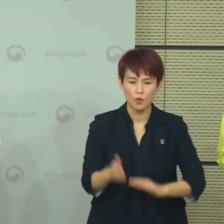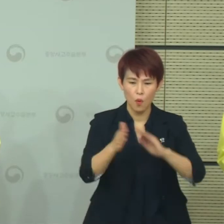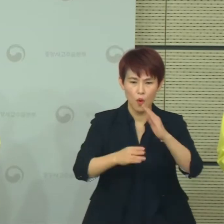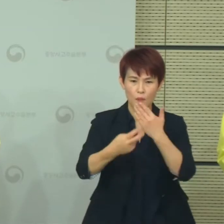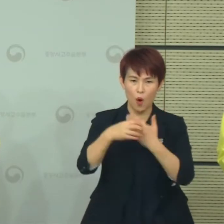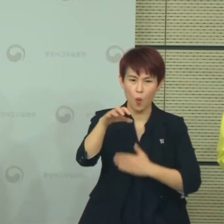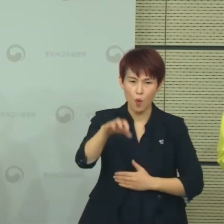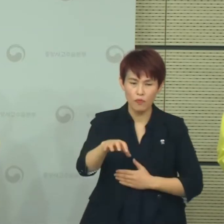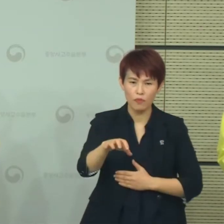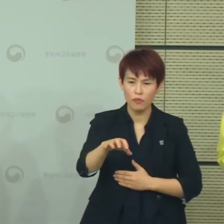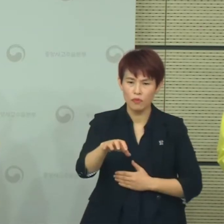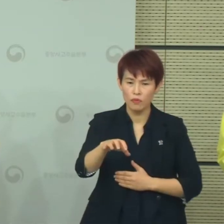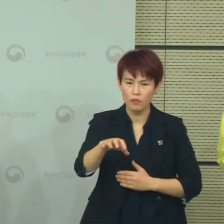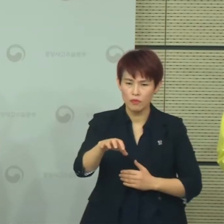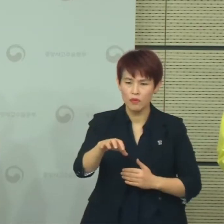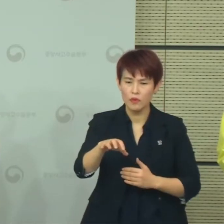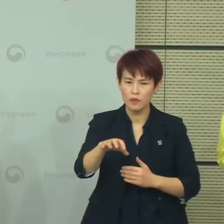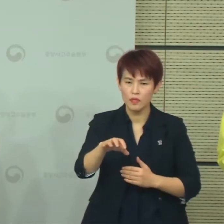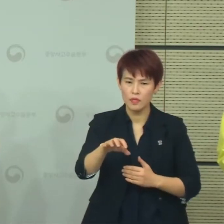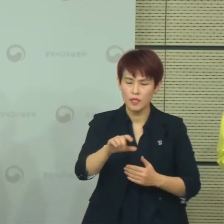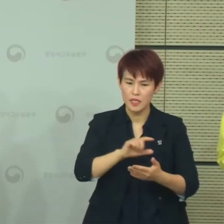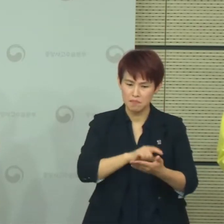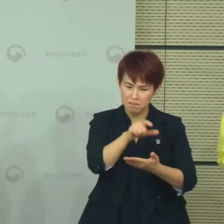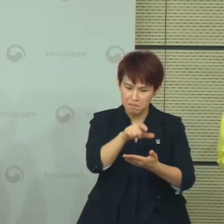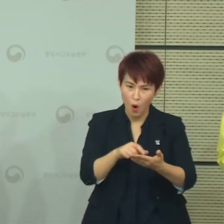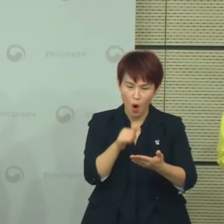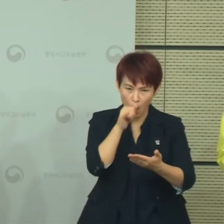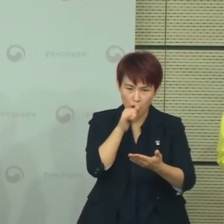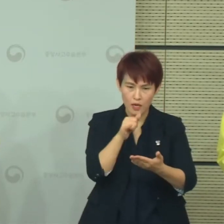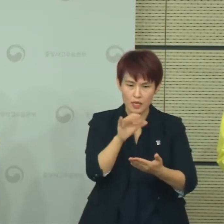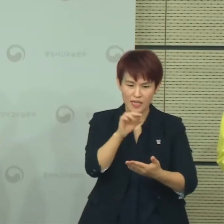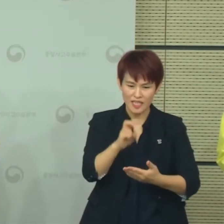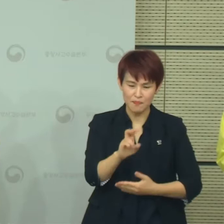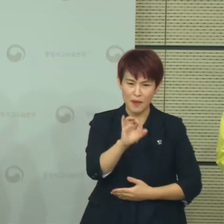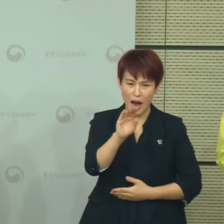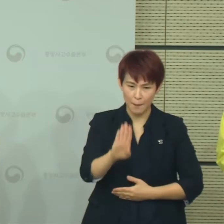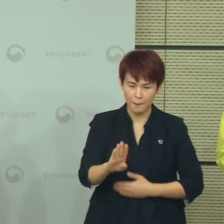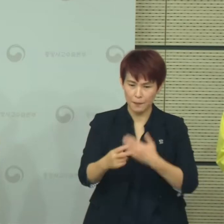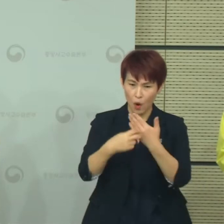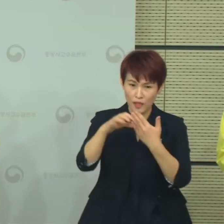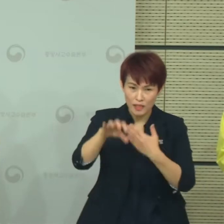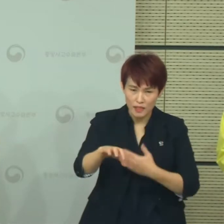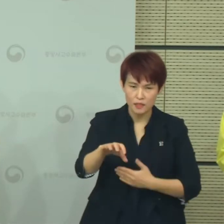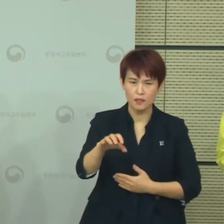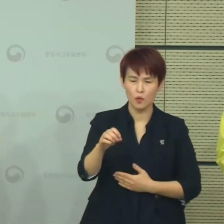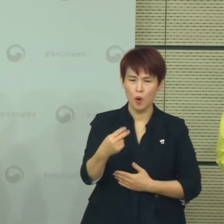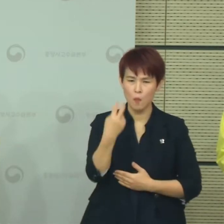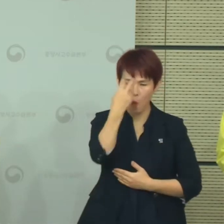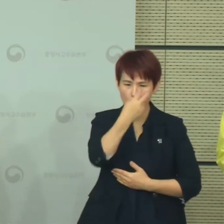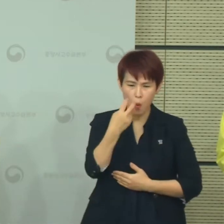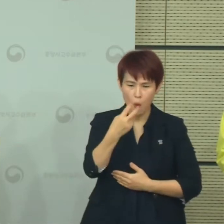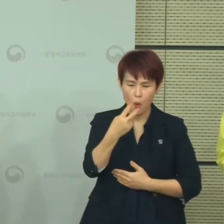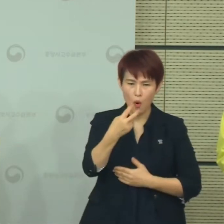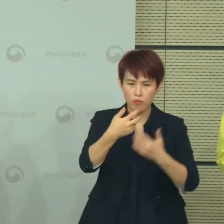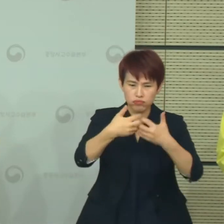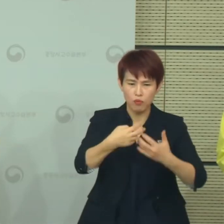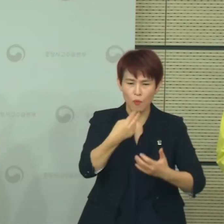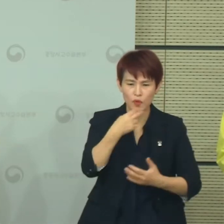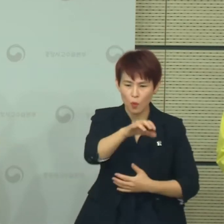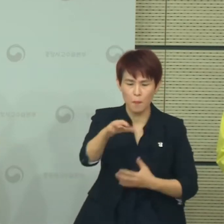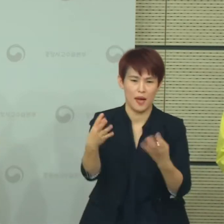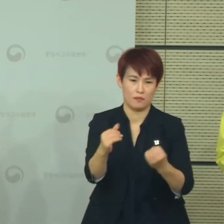공공병원 소개 명령에 지금 들어가 있는데요. 음압병실이나 보호구 같은 장비 없는 곳들도 많잖아요.